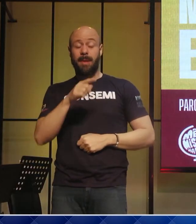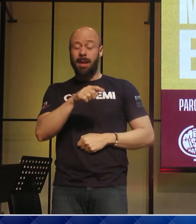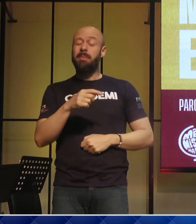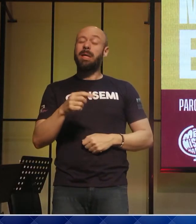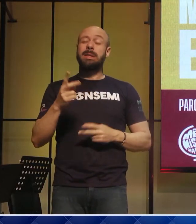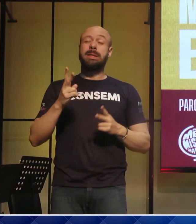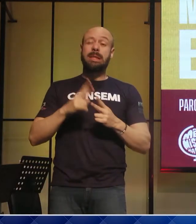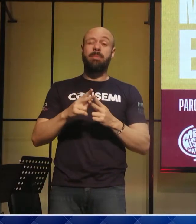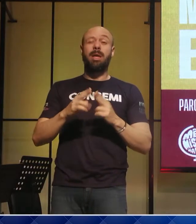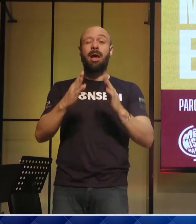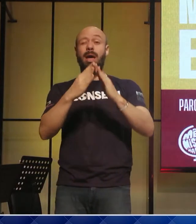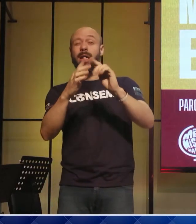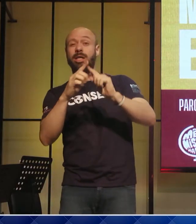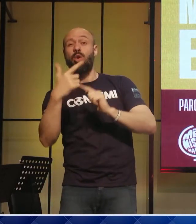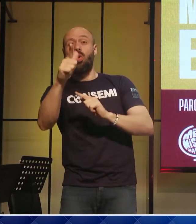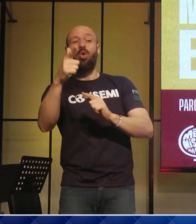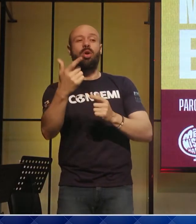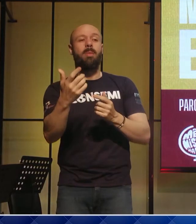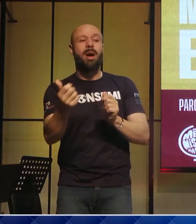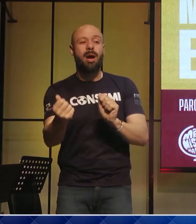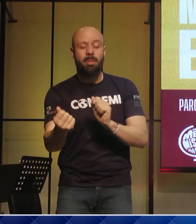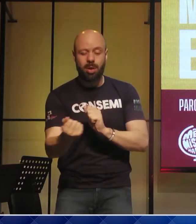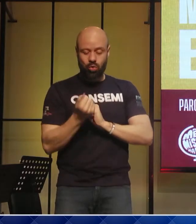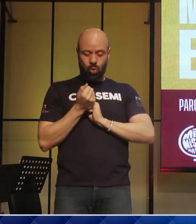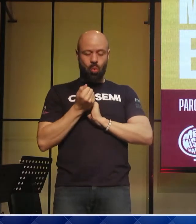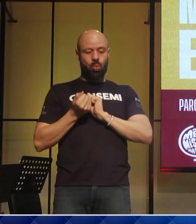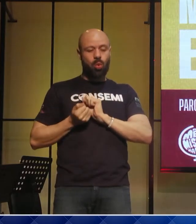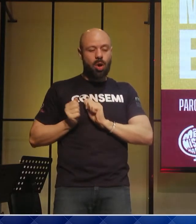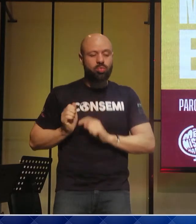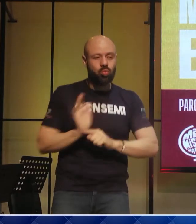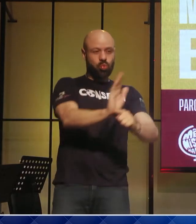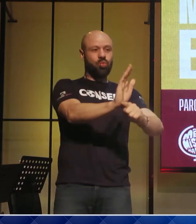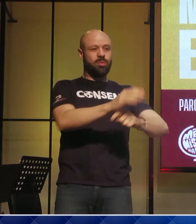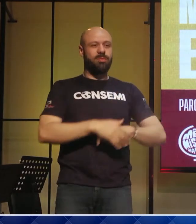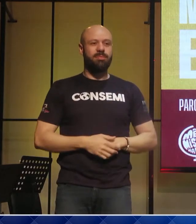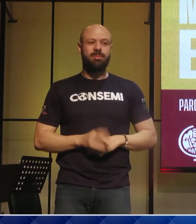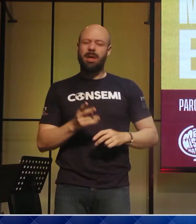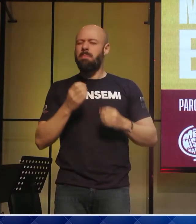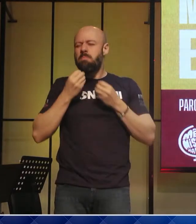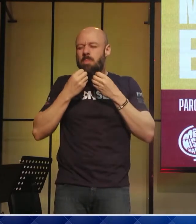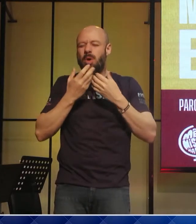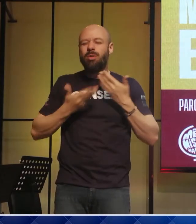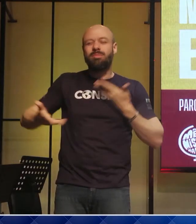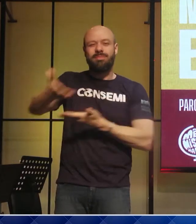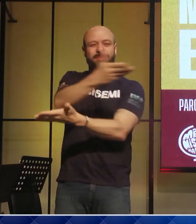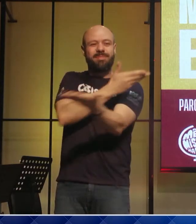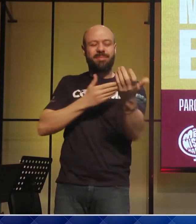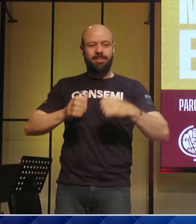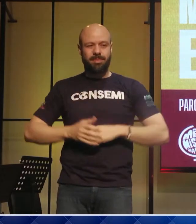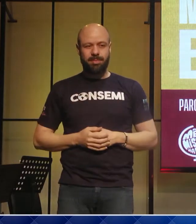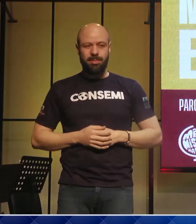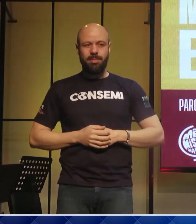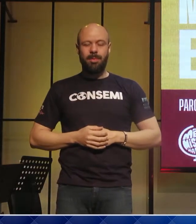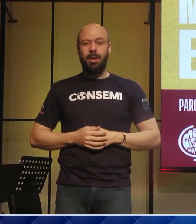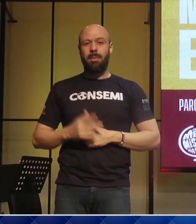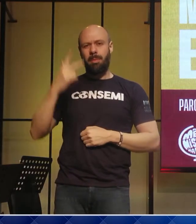povo. Eu vou ler 2 textos, um primeiro em Provérbios 6. A minha